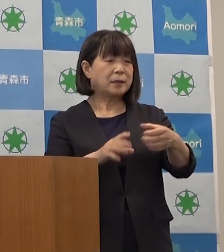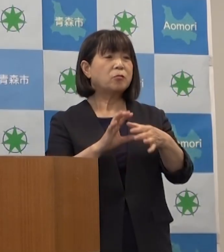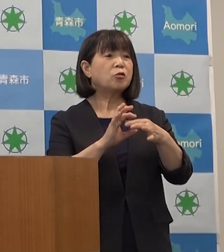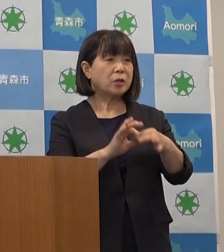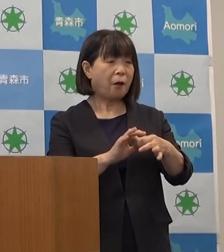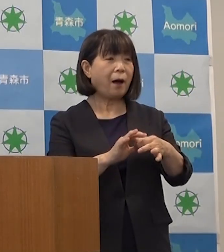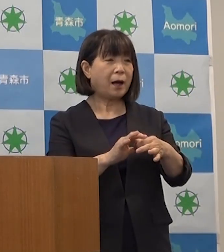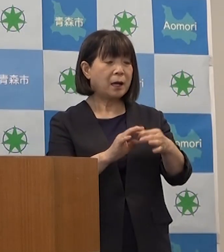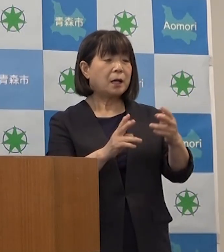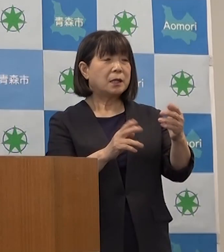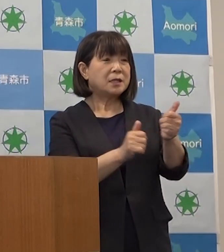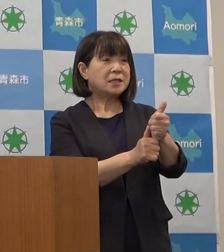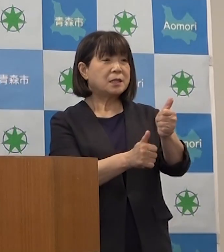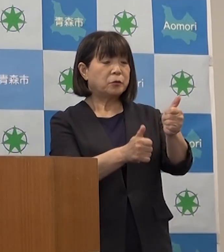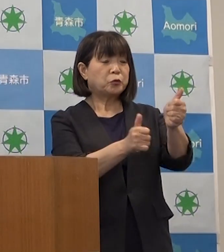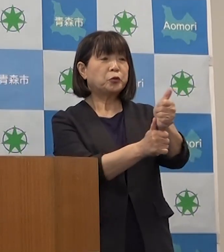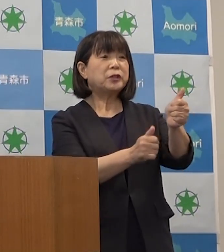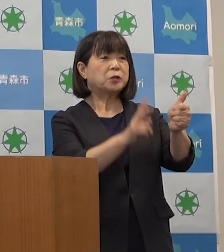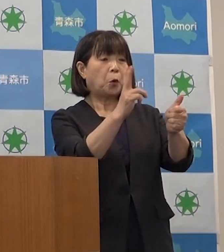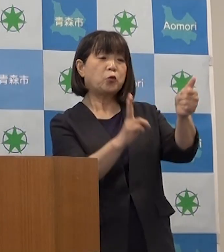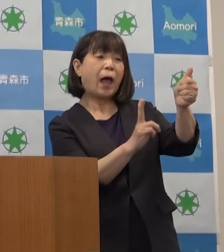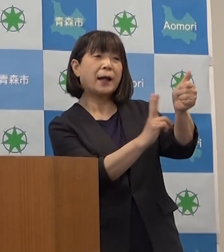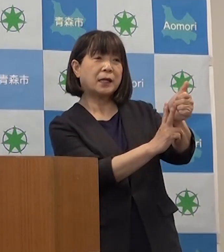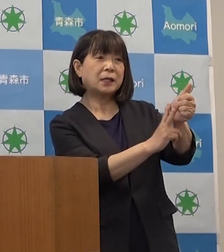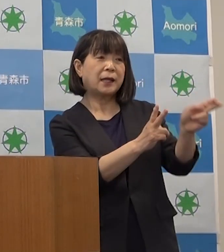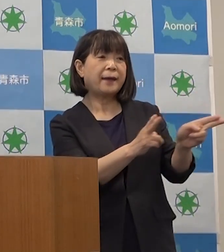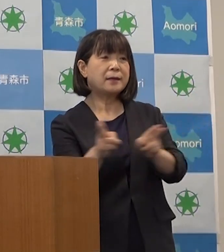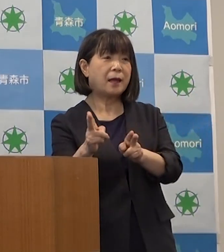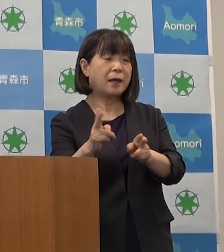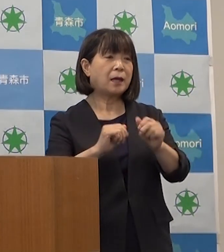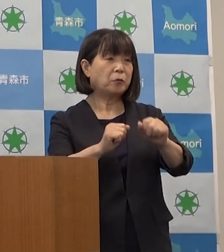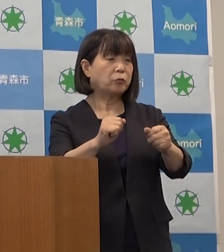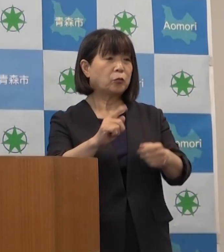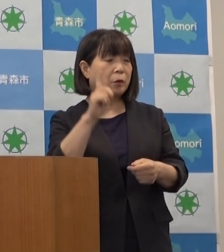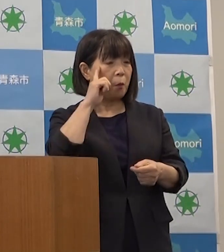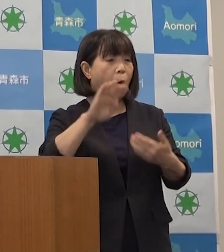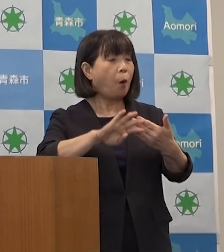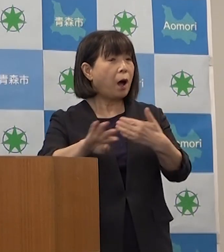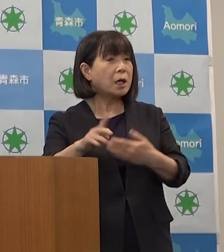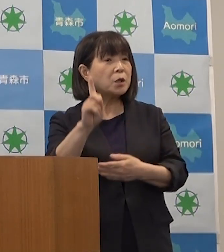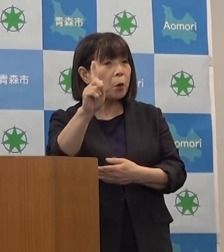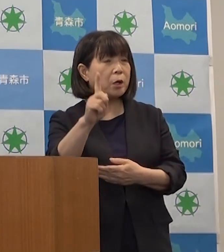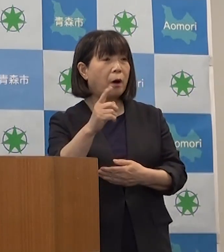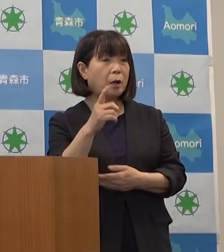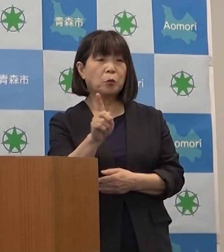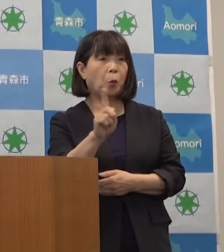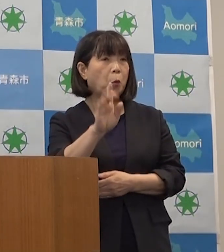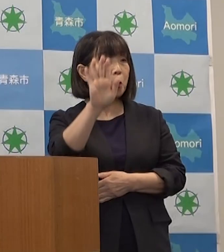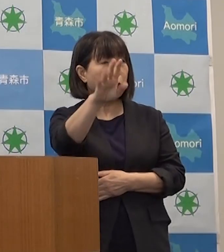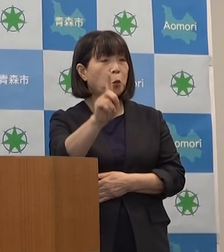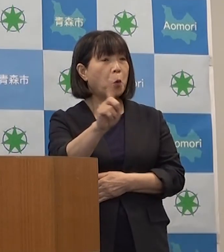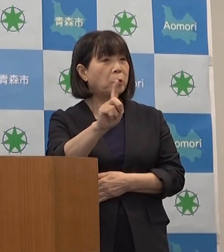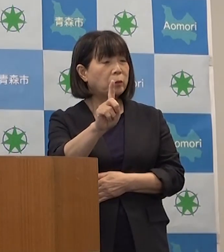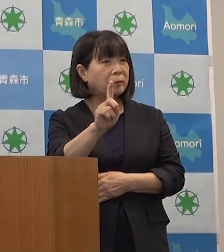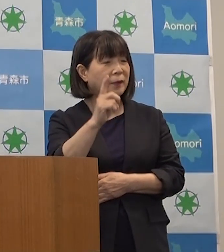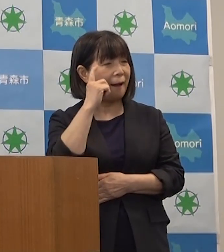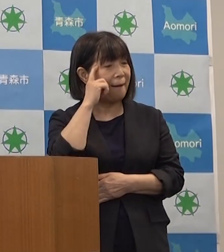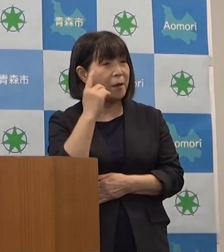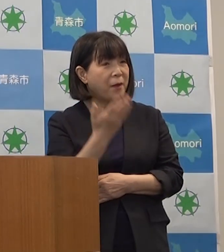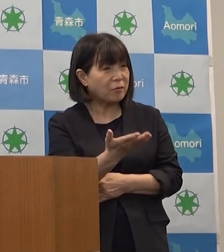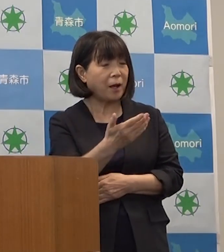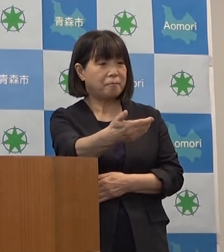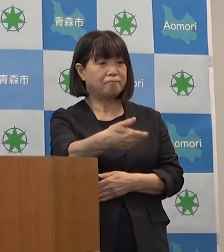人体制ということを検討されているという話でした。お二人目については今後どういうふうにお考えになっていらっしゃるんでしょうか。